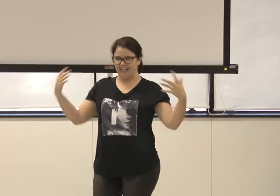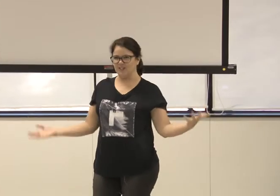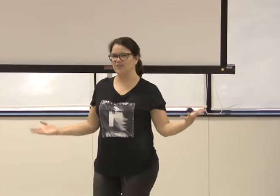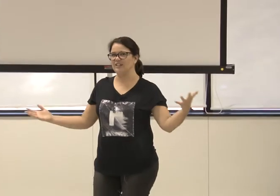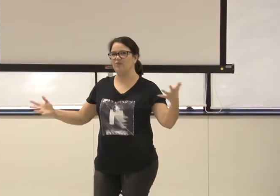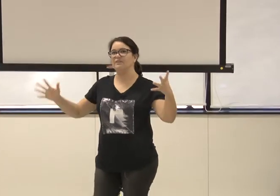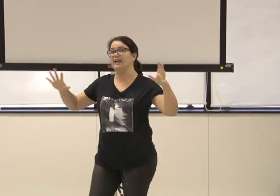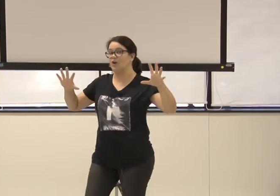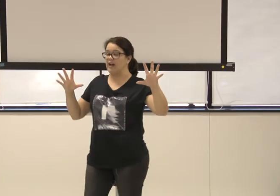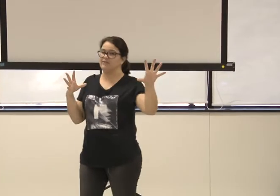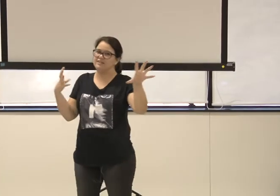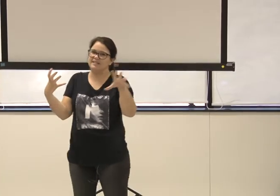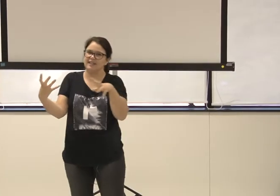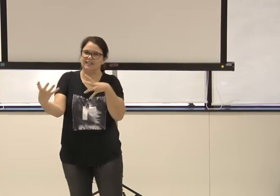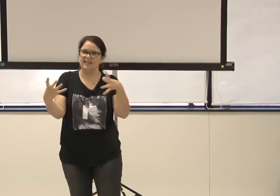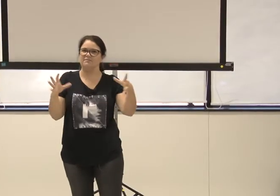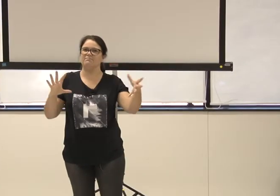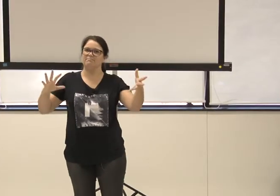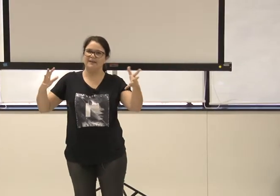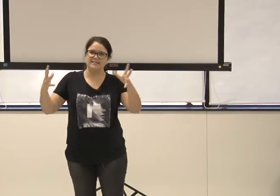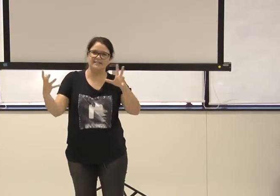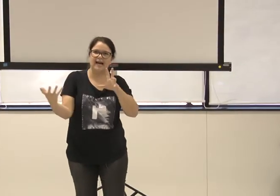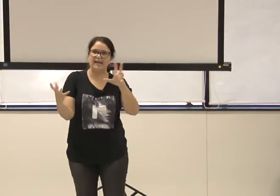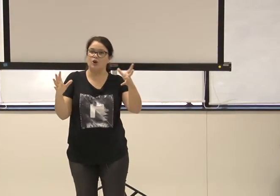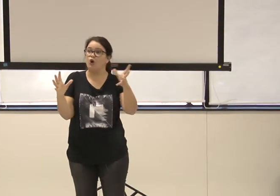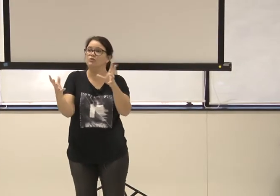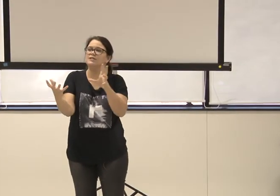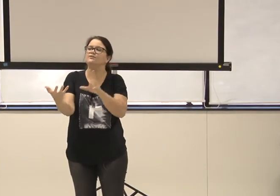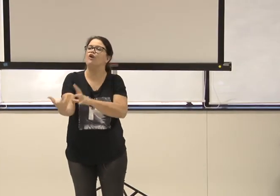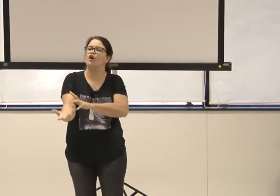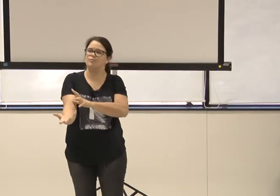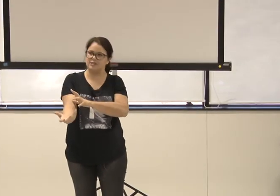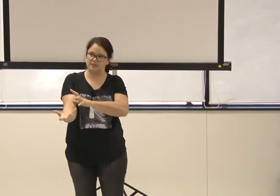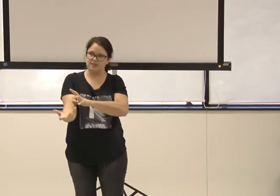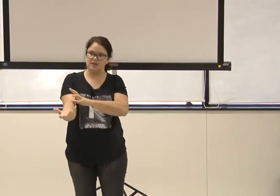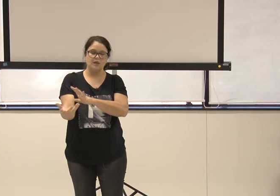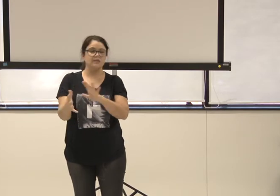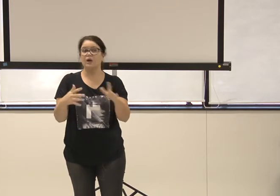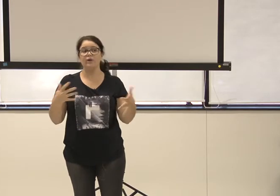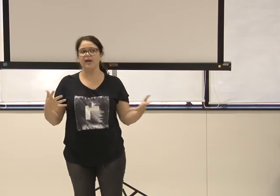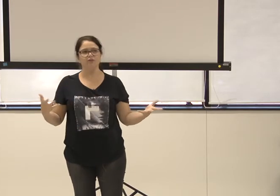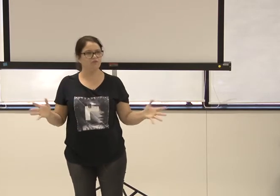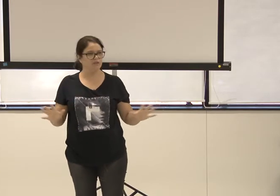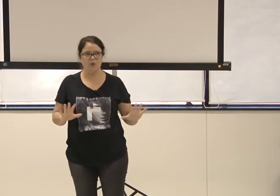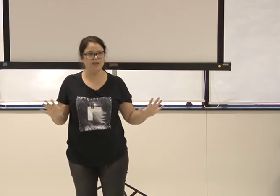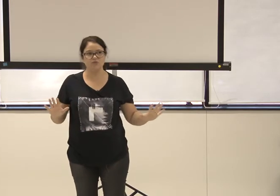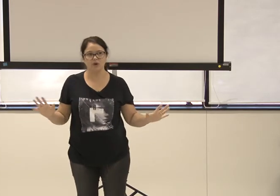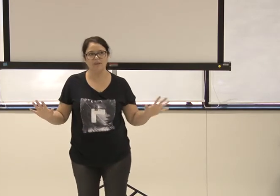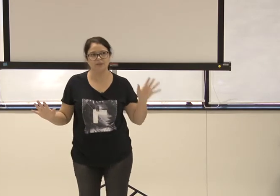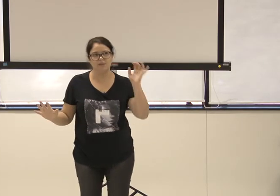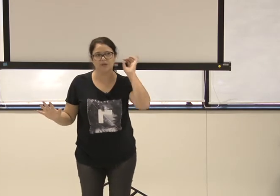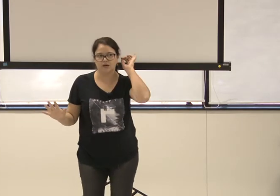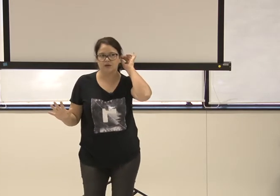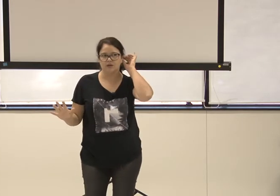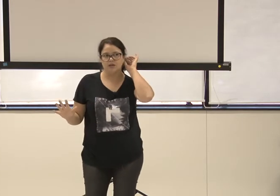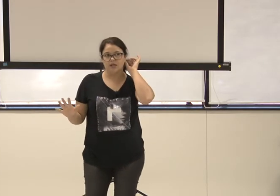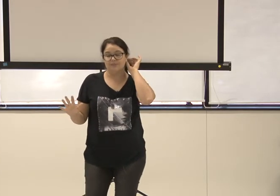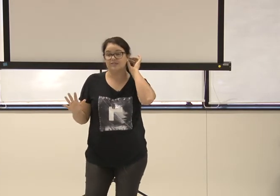Isso, então eu quero que vocês tentem pensar em outras formas. Não quero que não, isso não é mímica, mas eu quero que